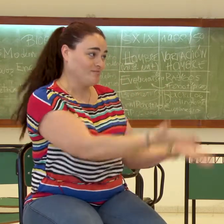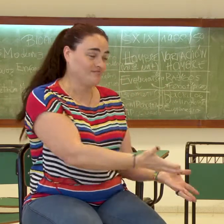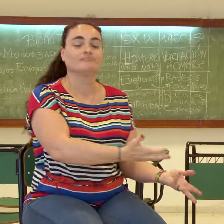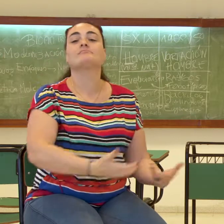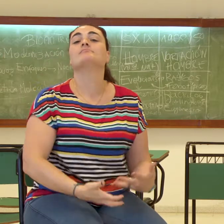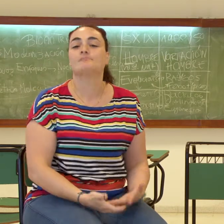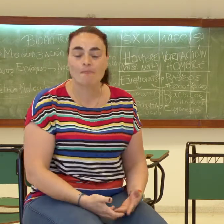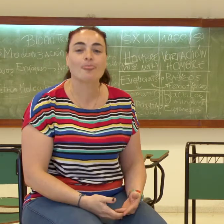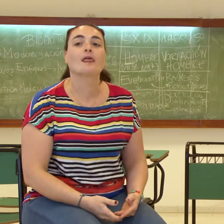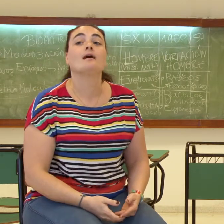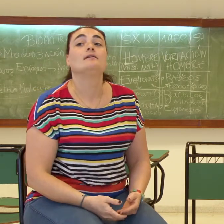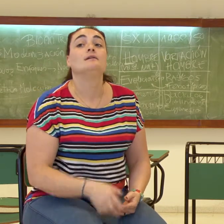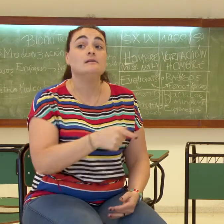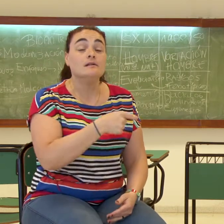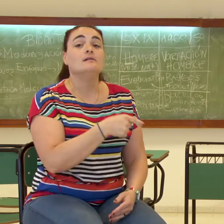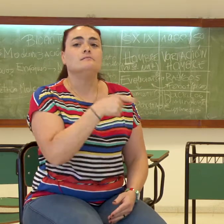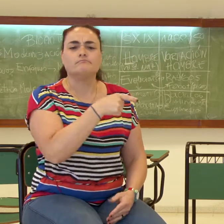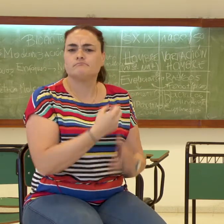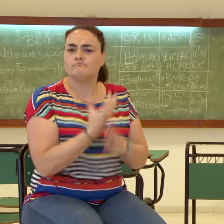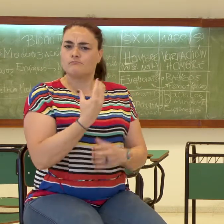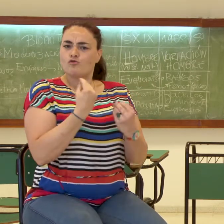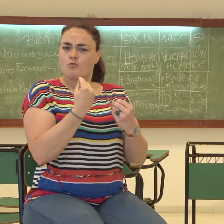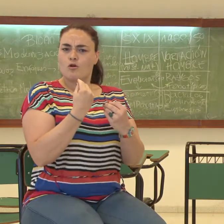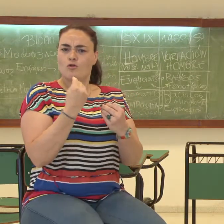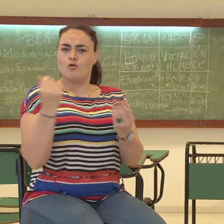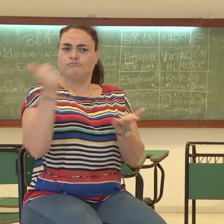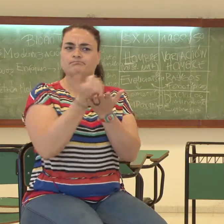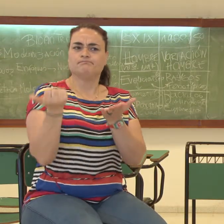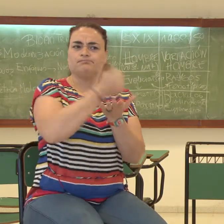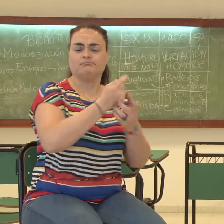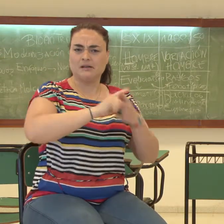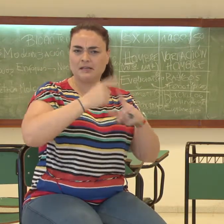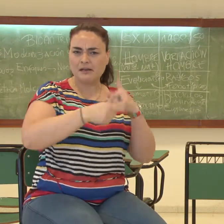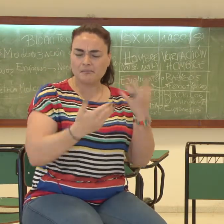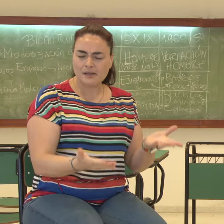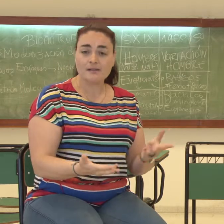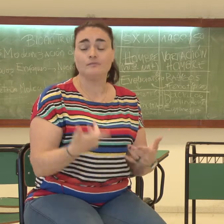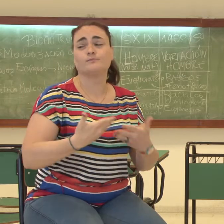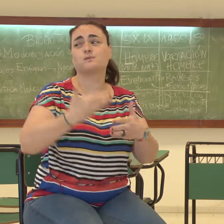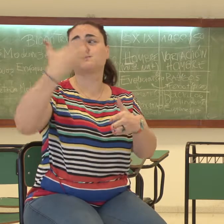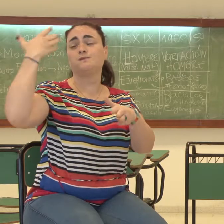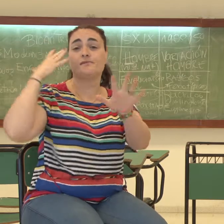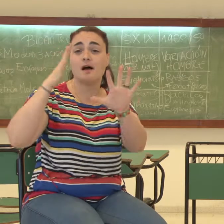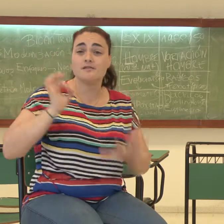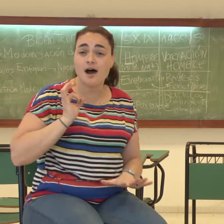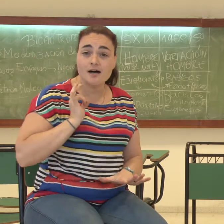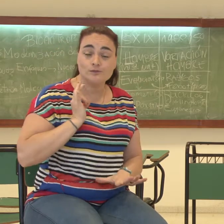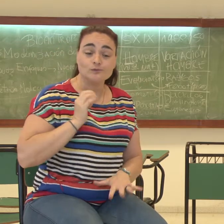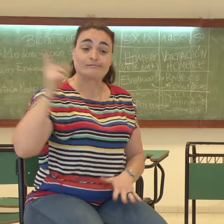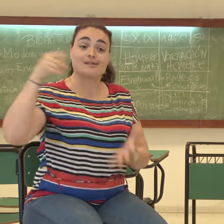por ejemplo, en este momento. ¿Cuándo empezó esto de que estuvieran las intérpretes en las clases?